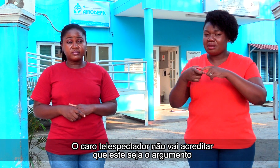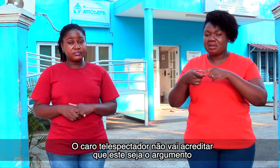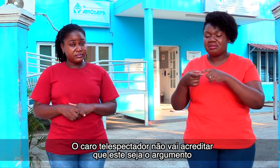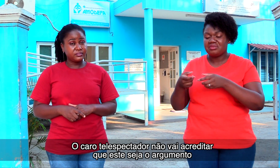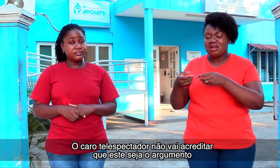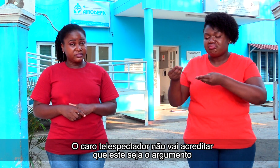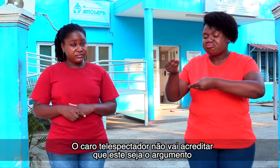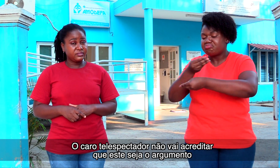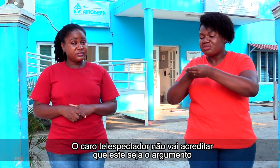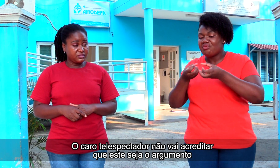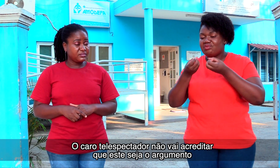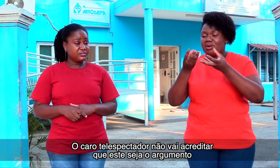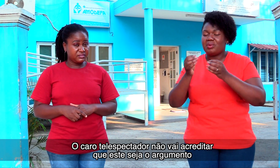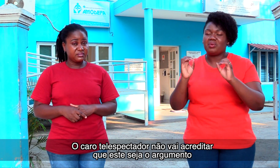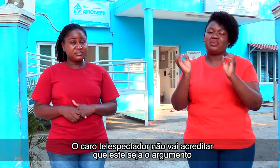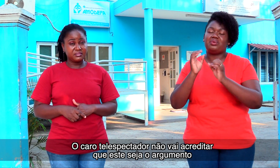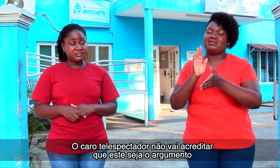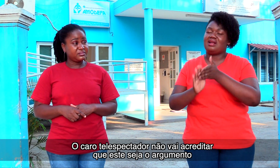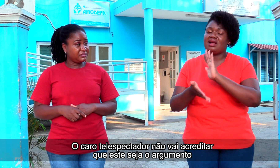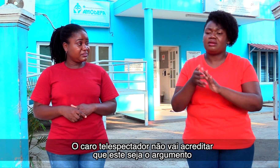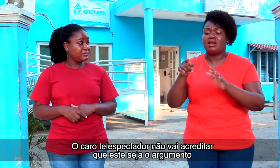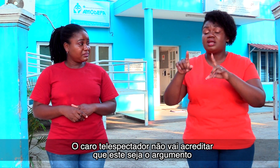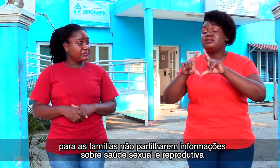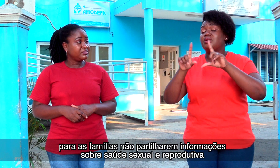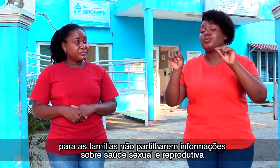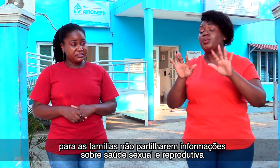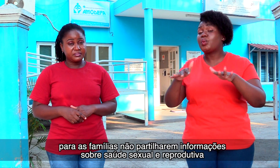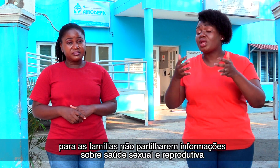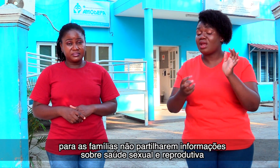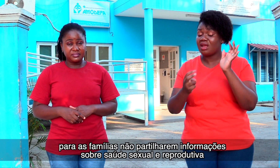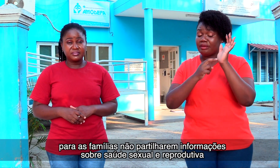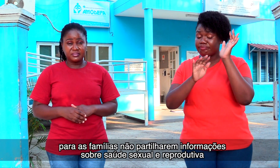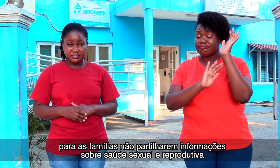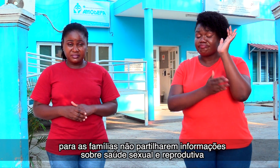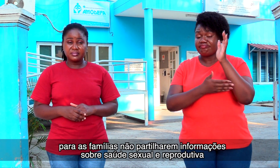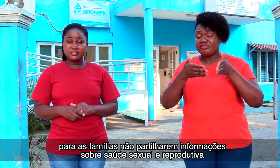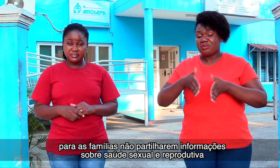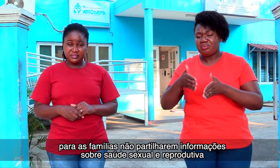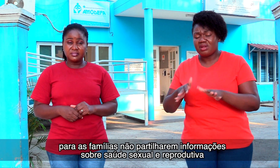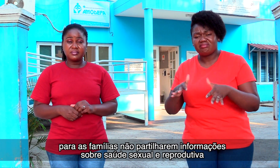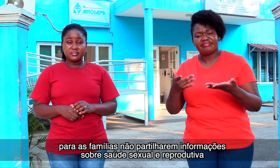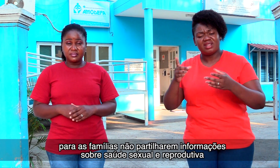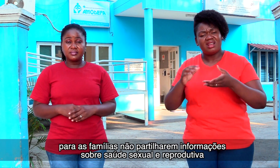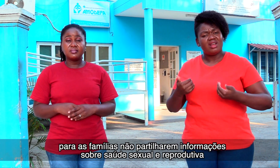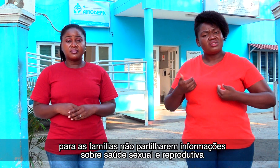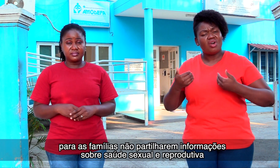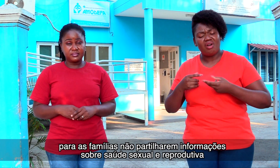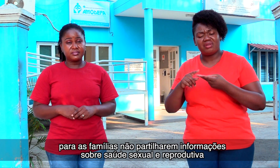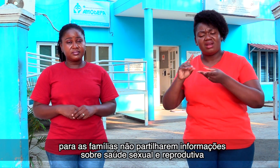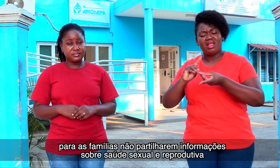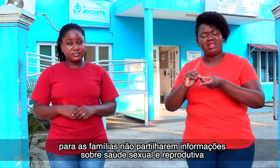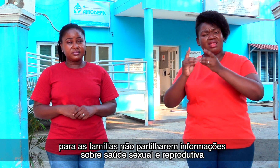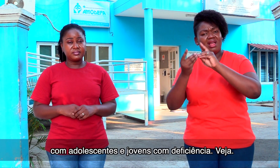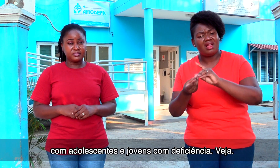O caro telespectador não vai acreditar que este seja o argumento para as famílias não partilharem informações sobre saúde sexual